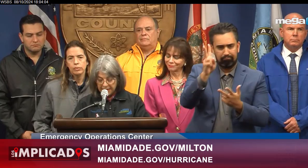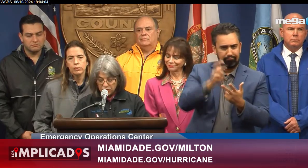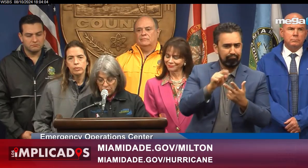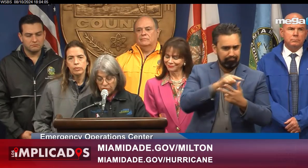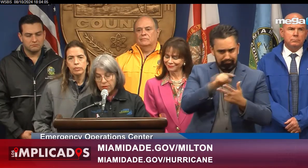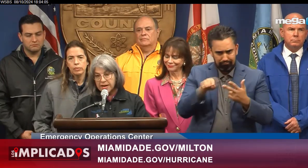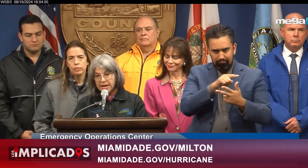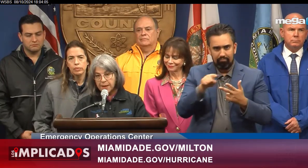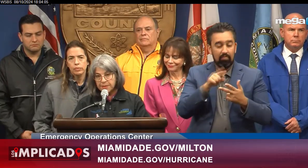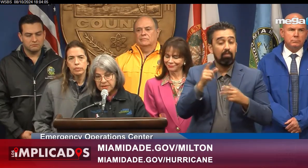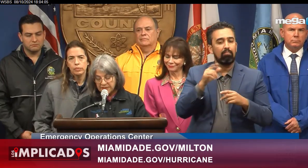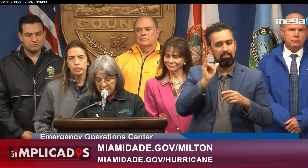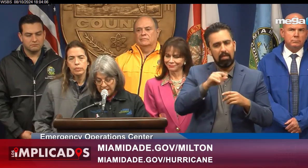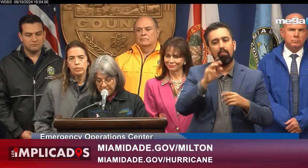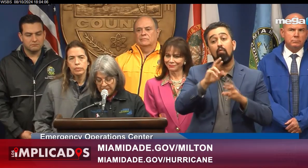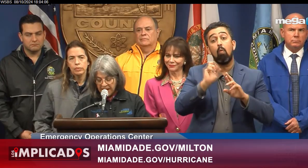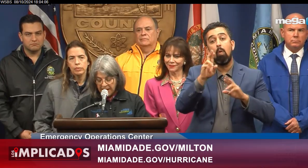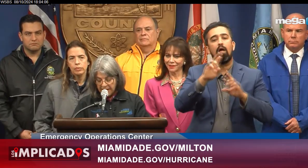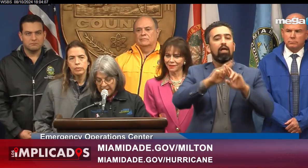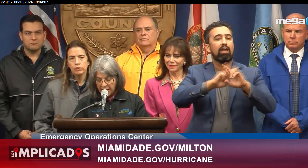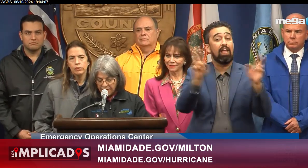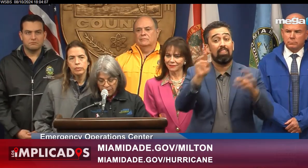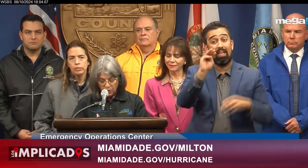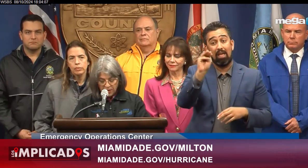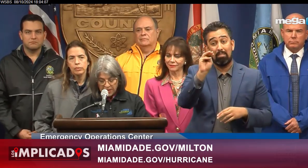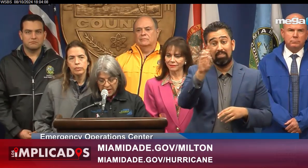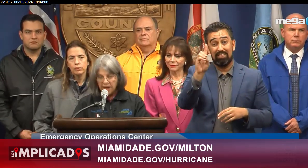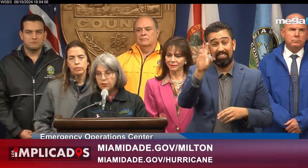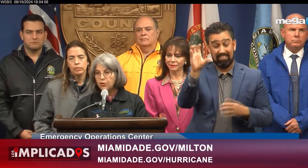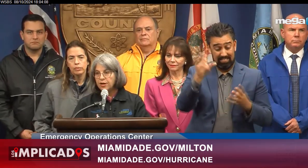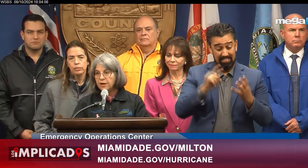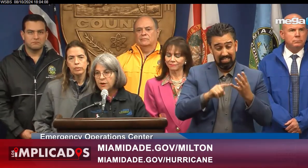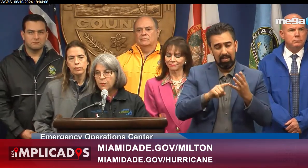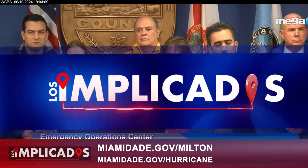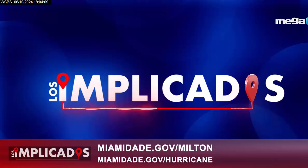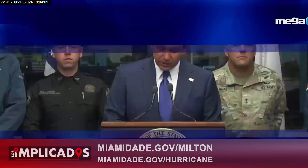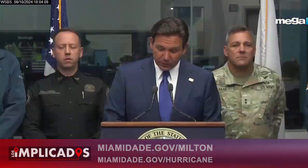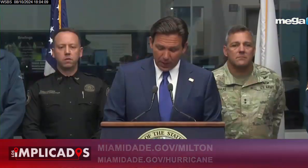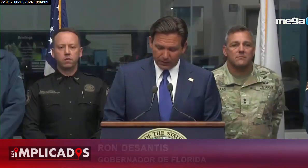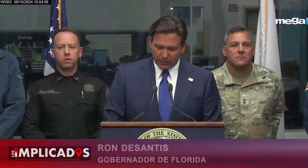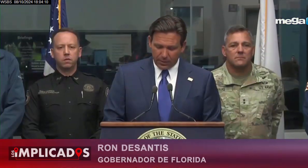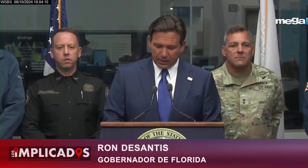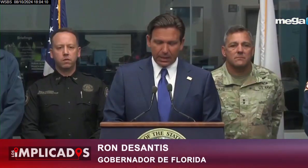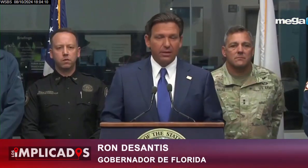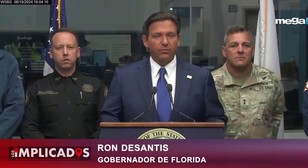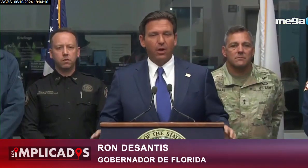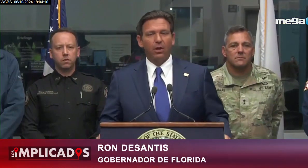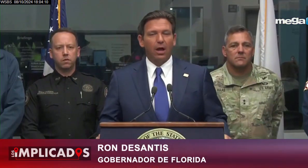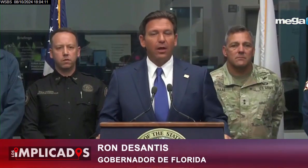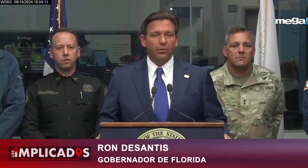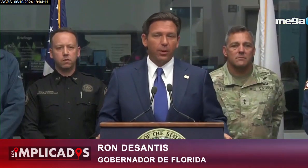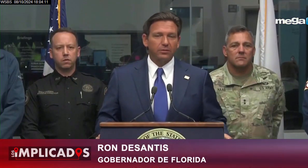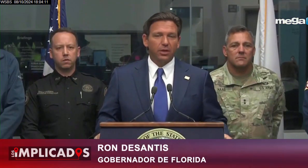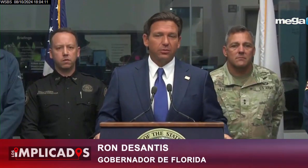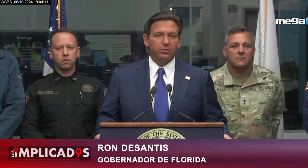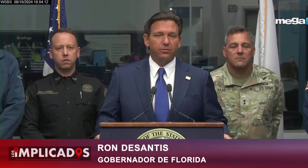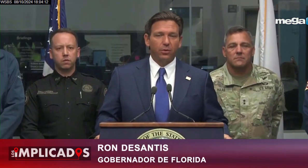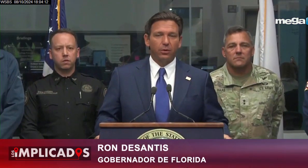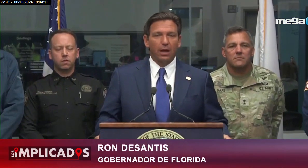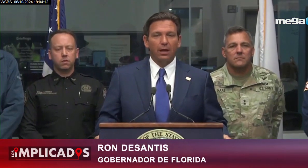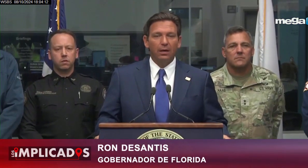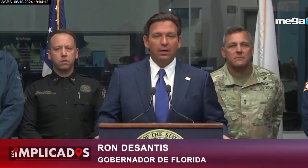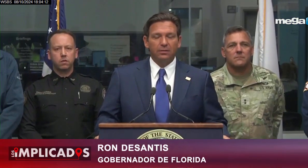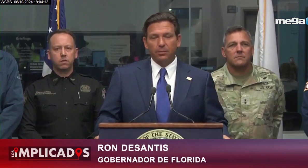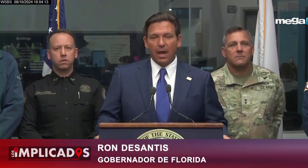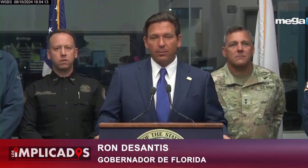la aplicación Ready MDC en iPhone y Android. Hurricane Milton is expected to make landfall on the west coast